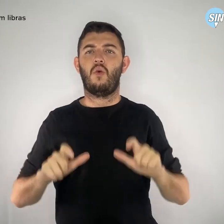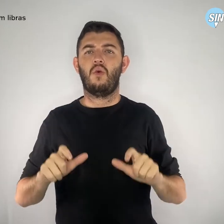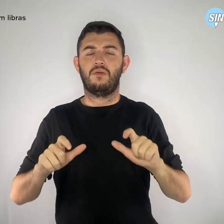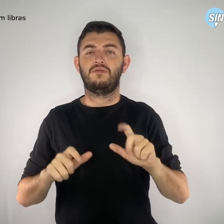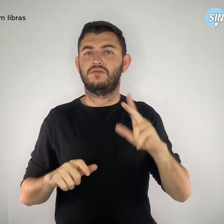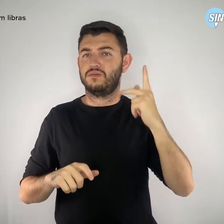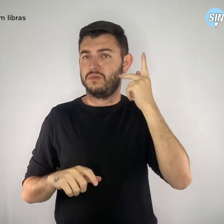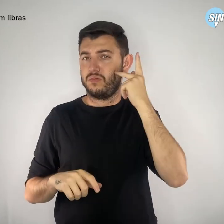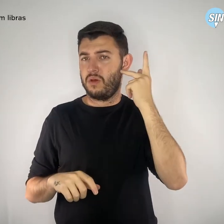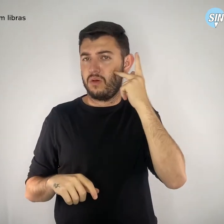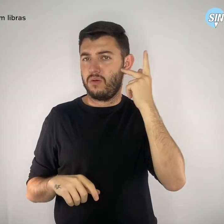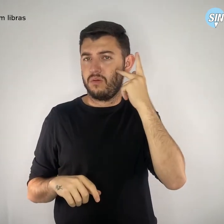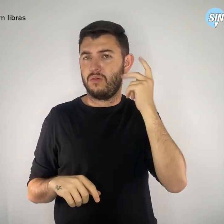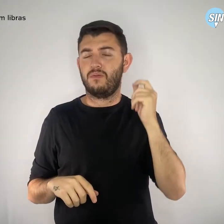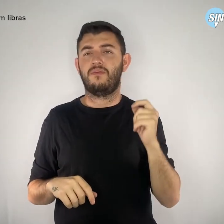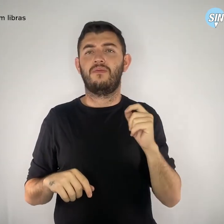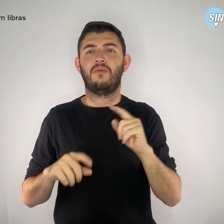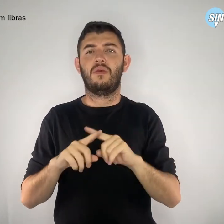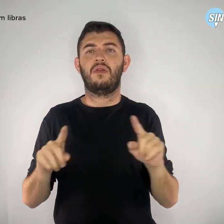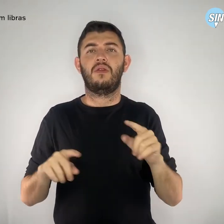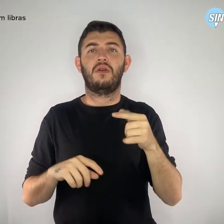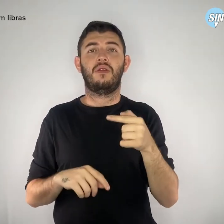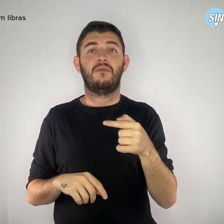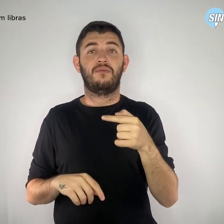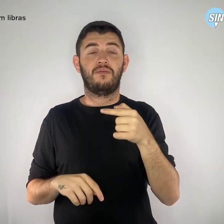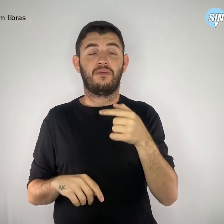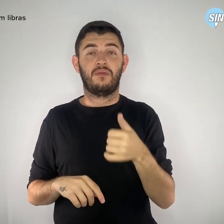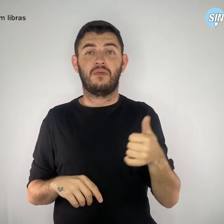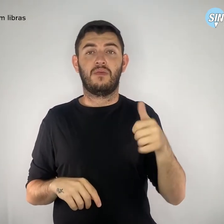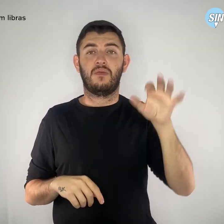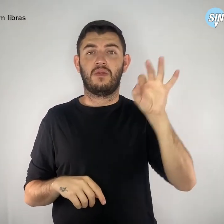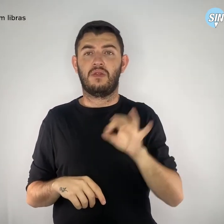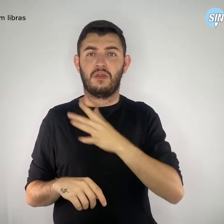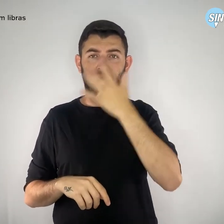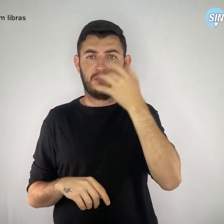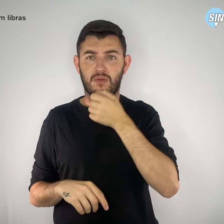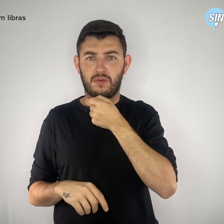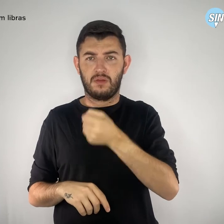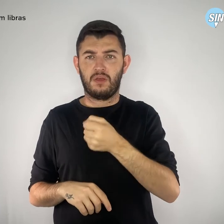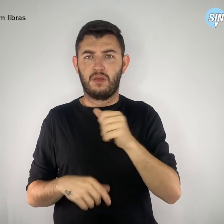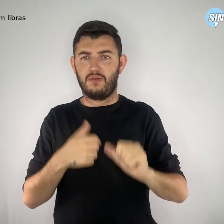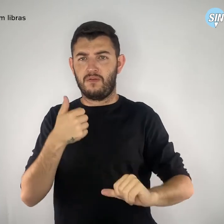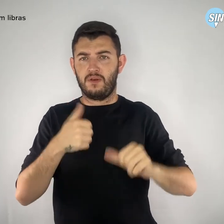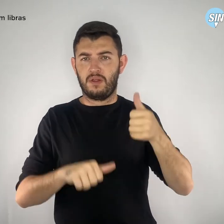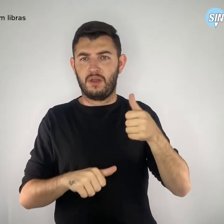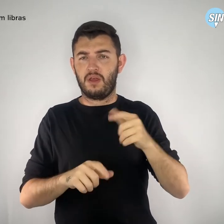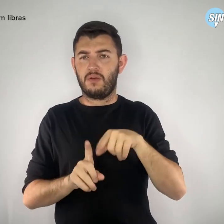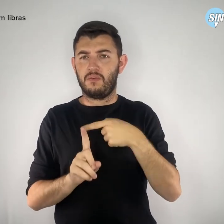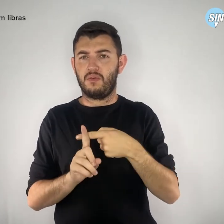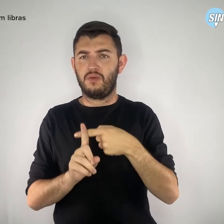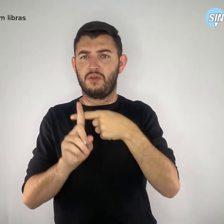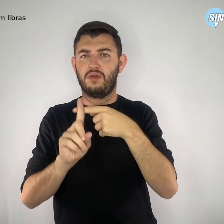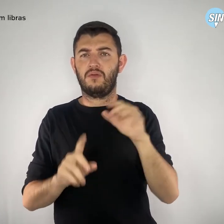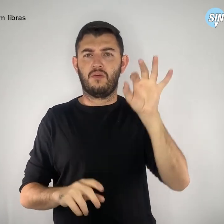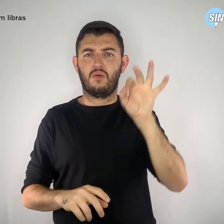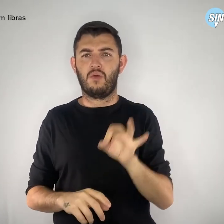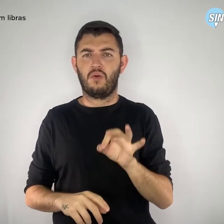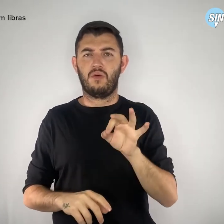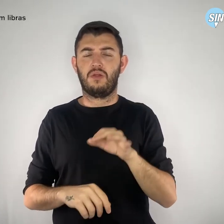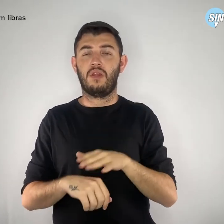pessoas entrevistadas avaliaram positivamente as cotas raciais. Outras